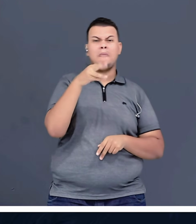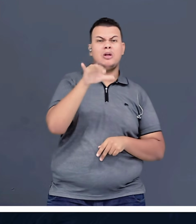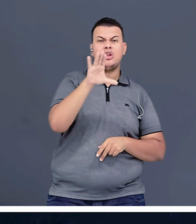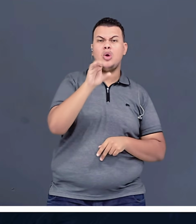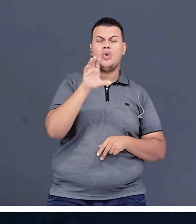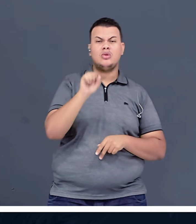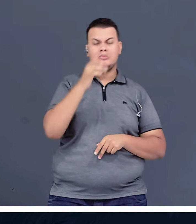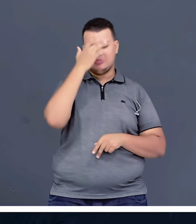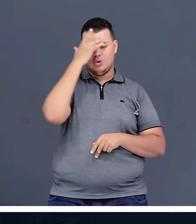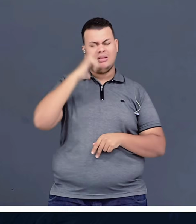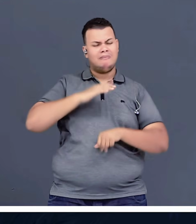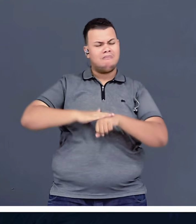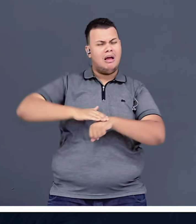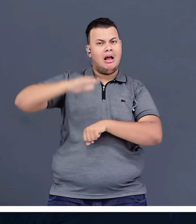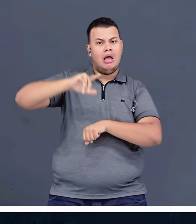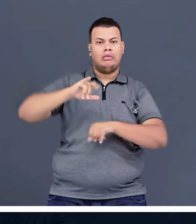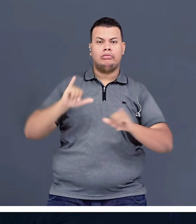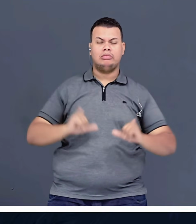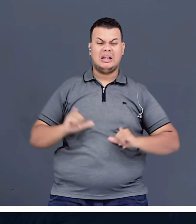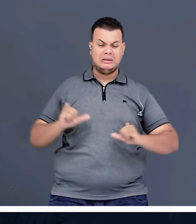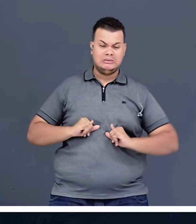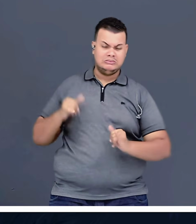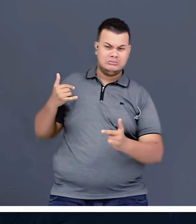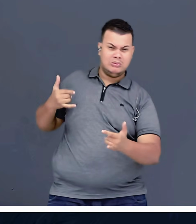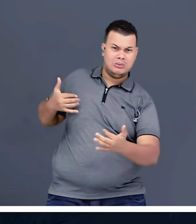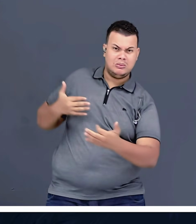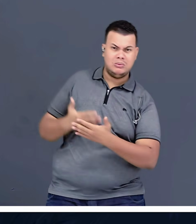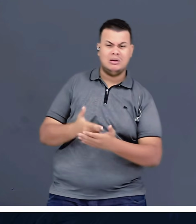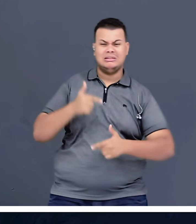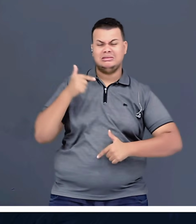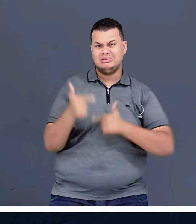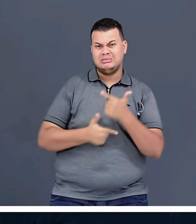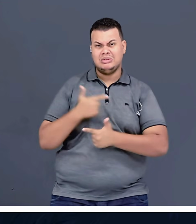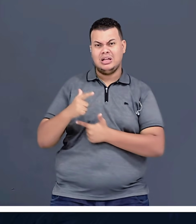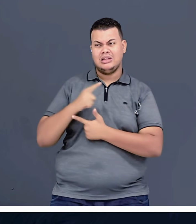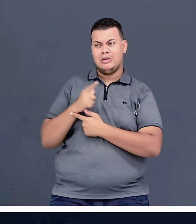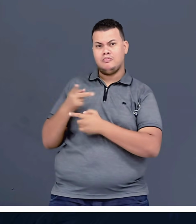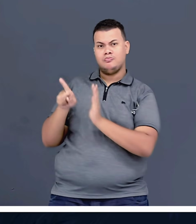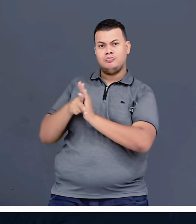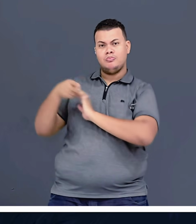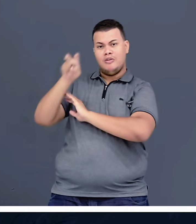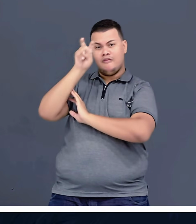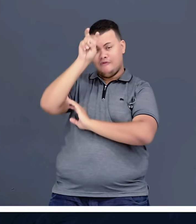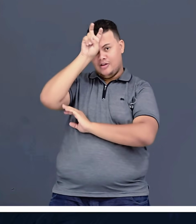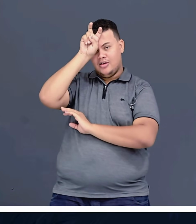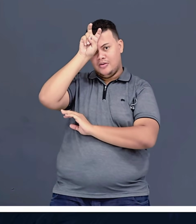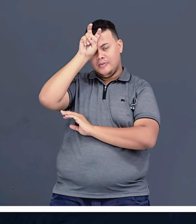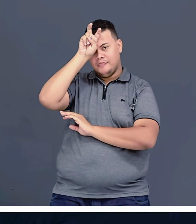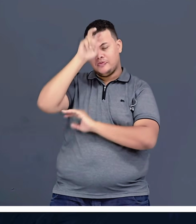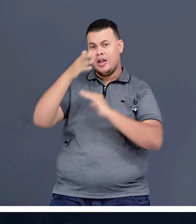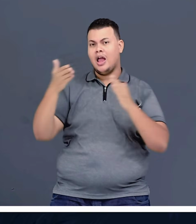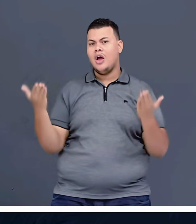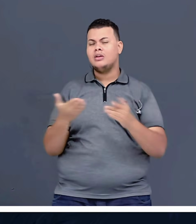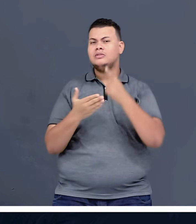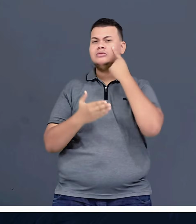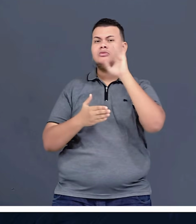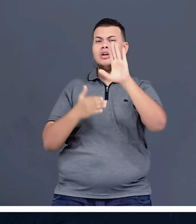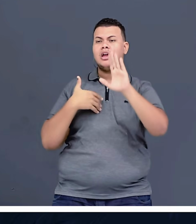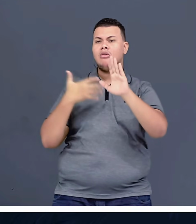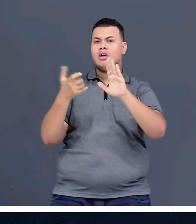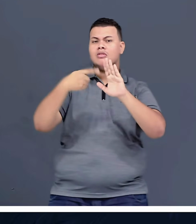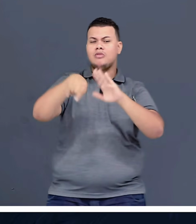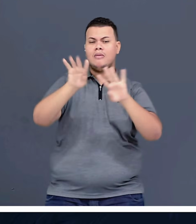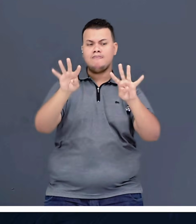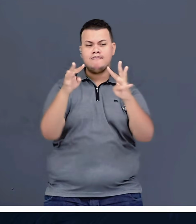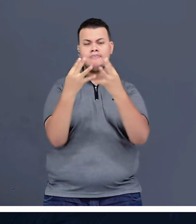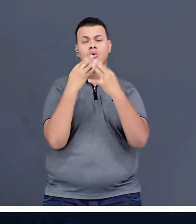eram escravos. Viviam debaixo do jugo do faraó. Agora, eu quero chamar a sua